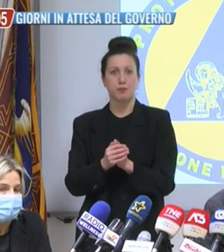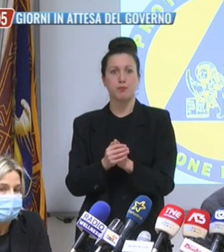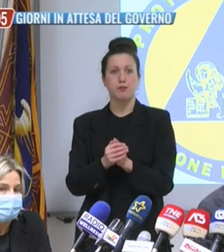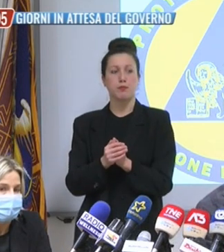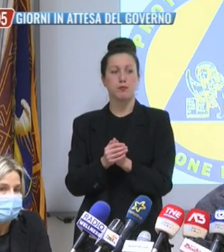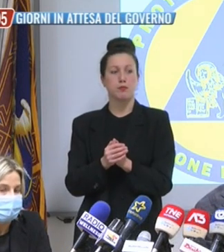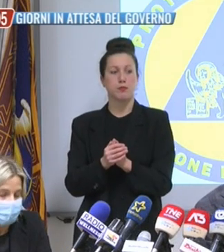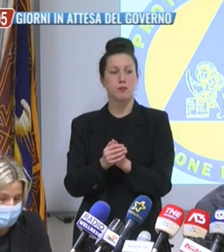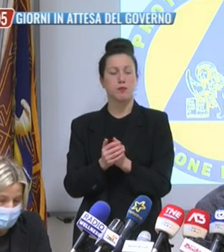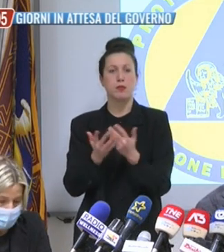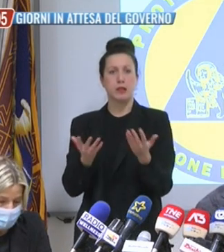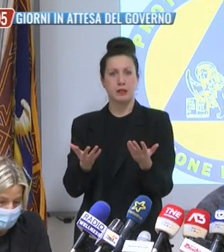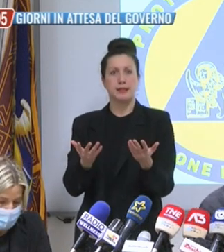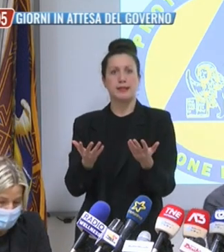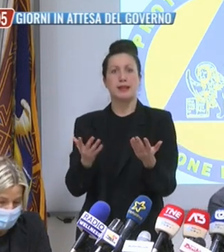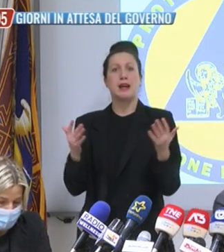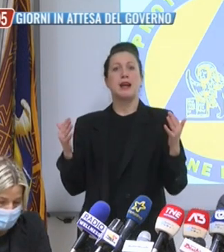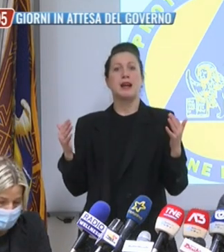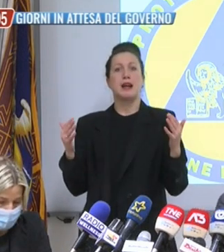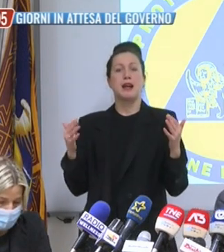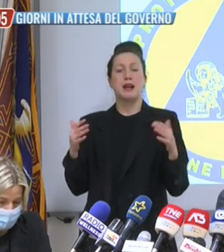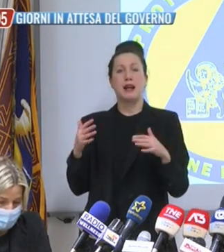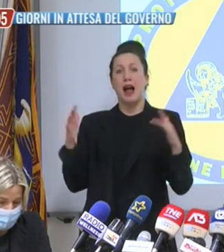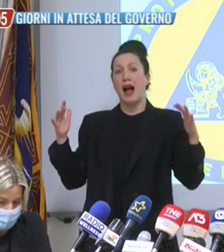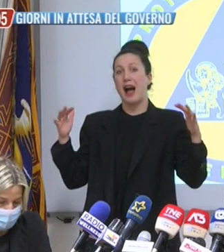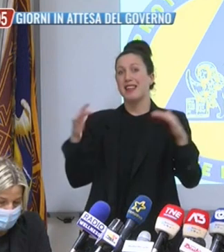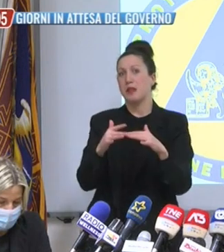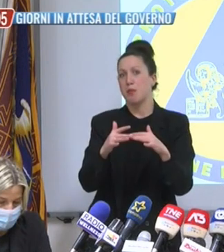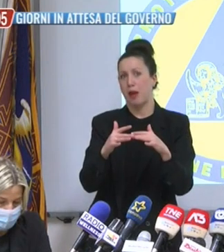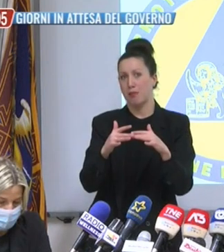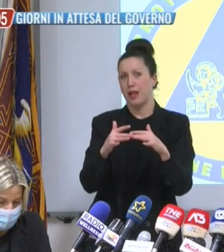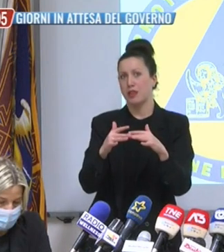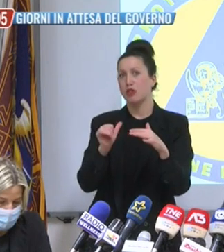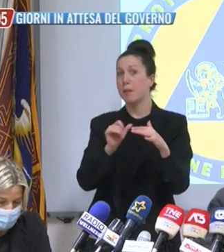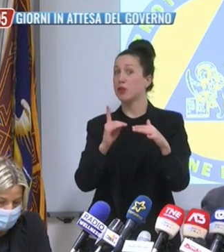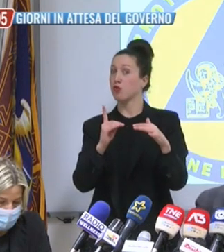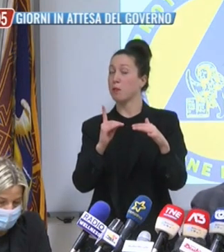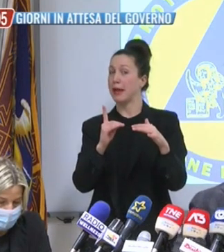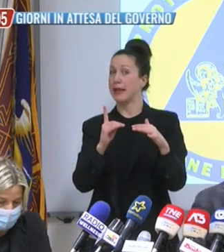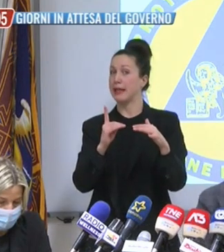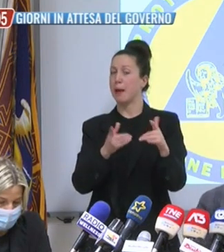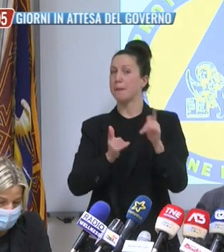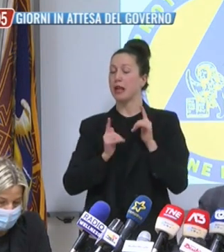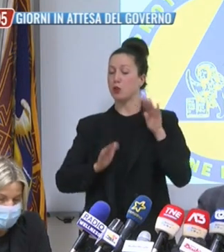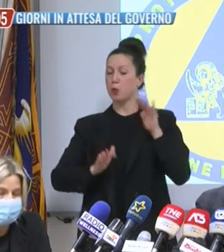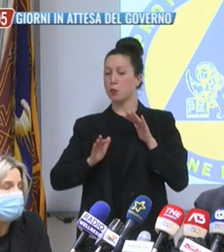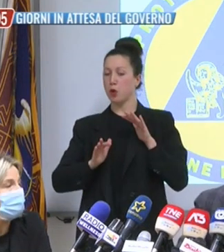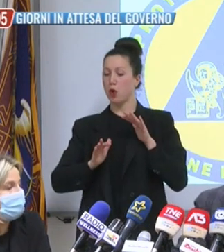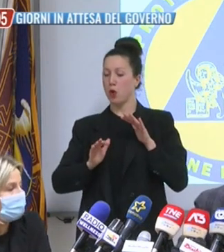tavolo e pensare che nella zona gialla si possa allargare un po' di più, che so, la palestra? Perché poi ti rispondono, sì, vabbè,